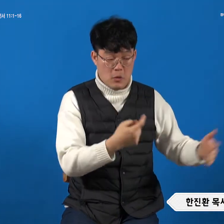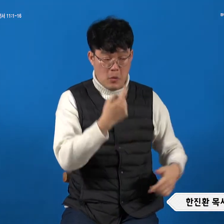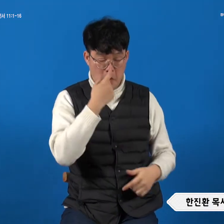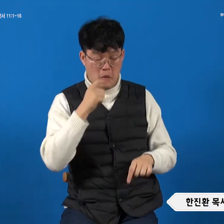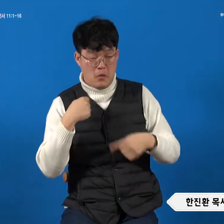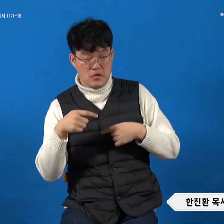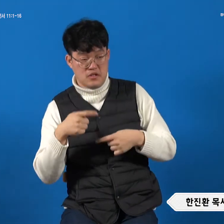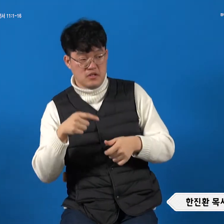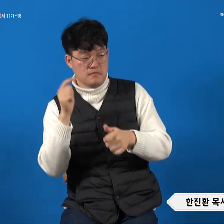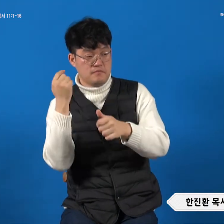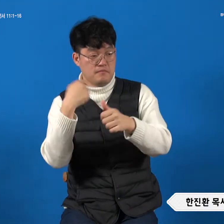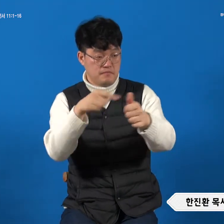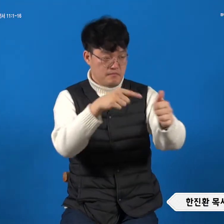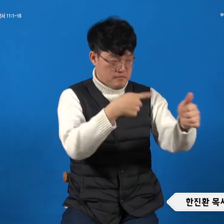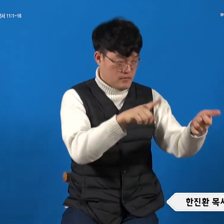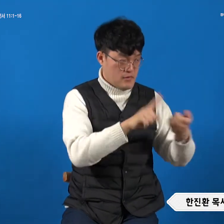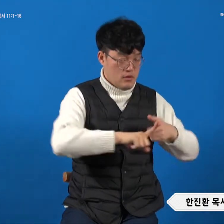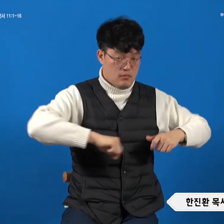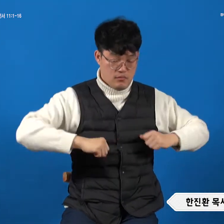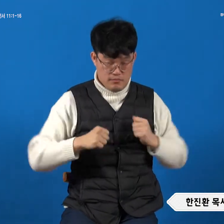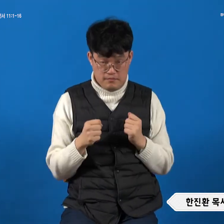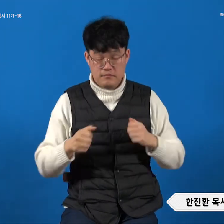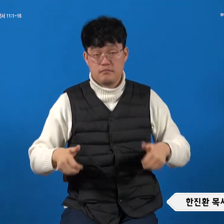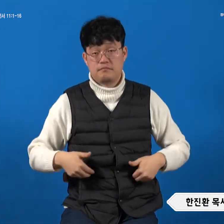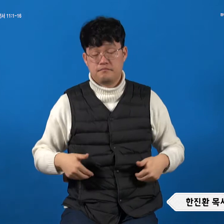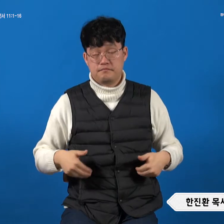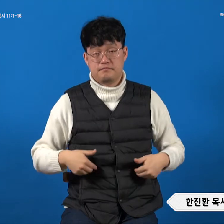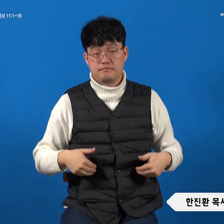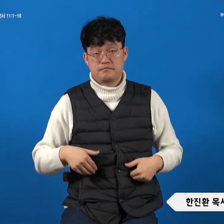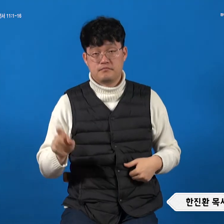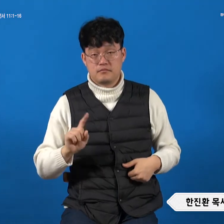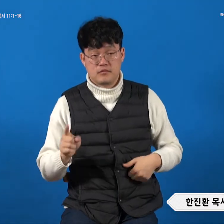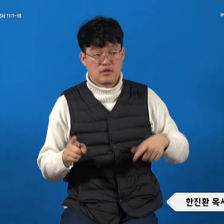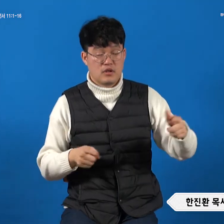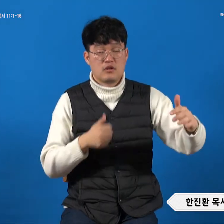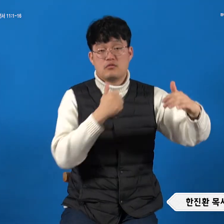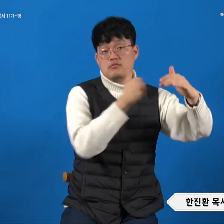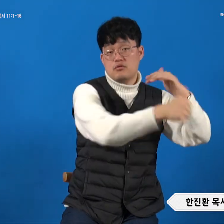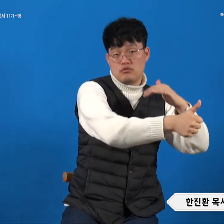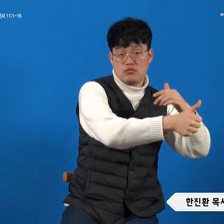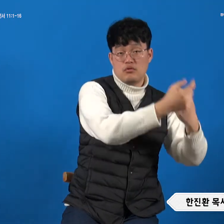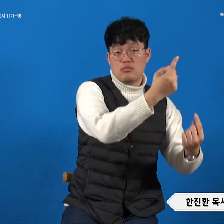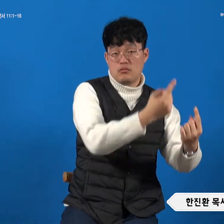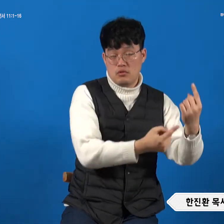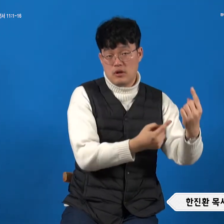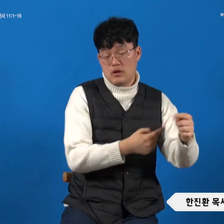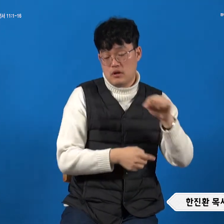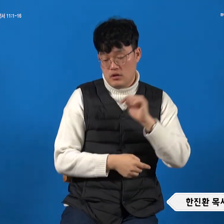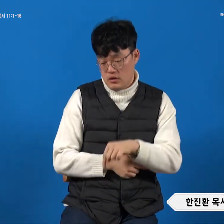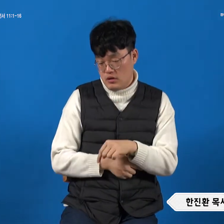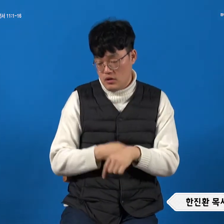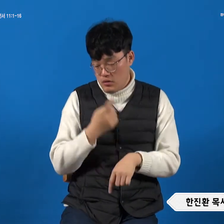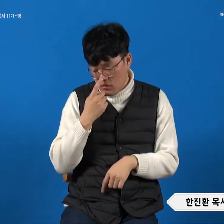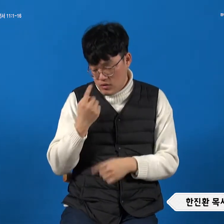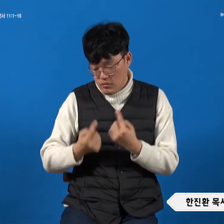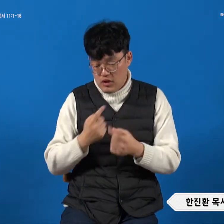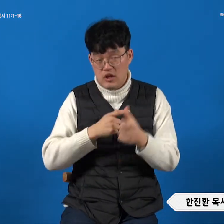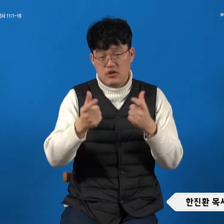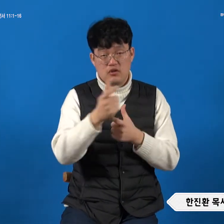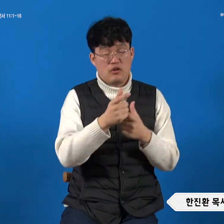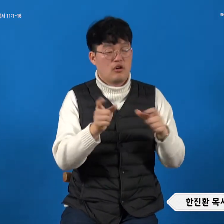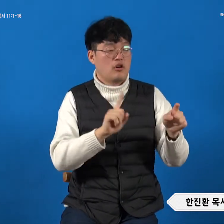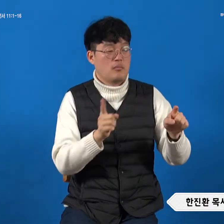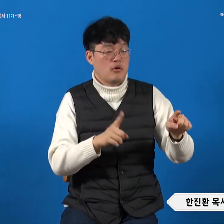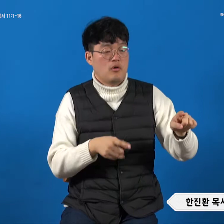선수들은 코치의 지도에 복종해야 됩니다. 그것이 선수가 코치보다 인간적으로 더 낮은